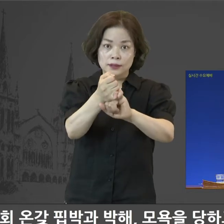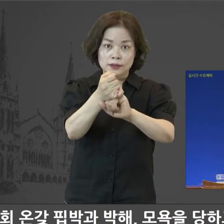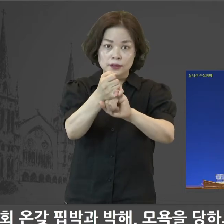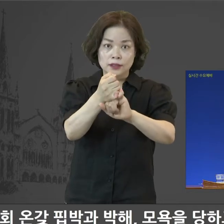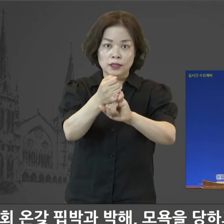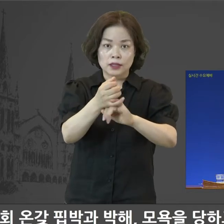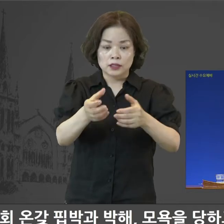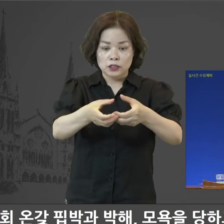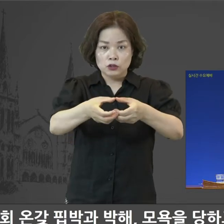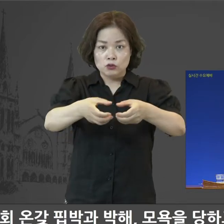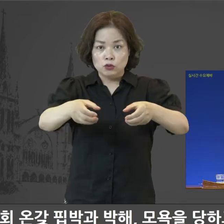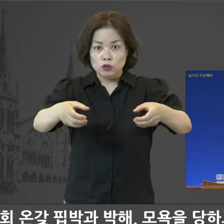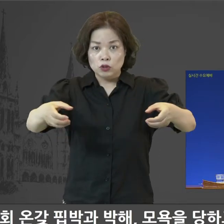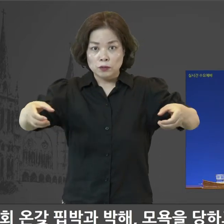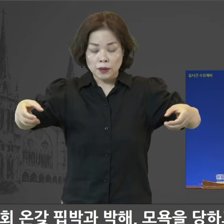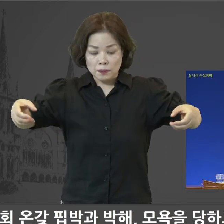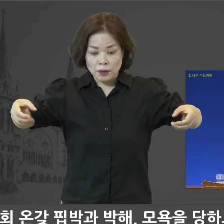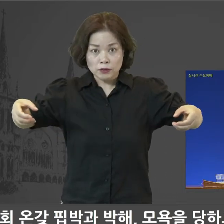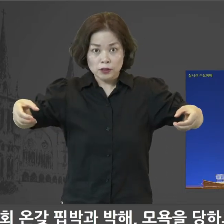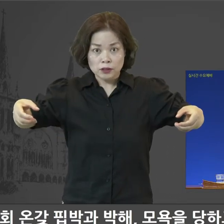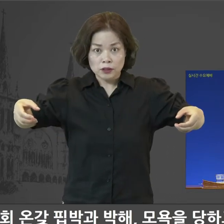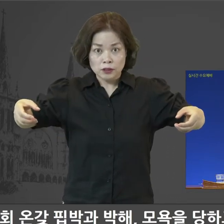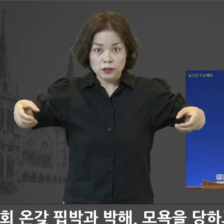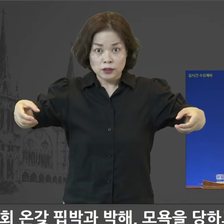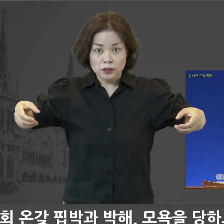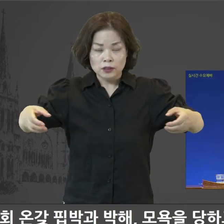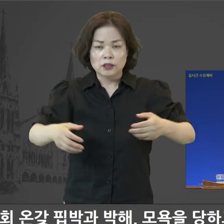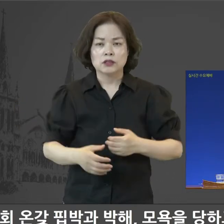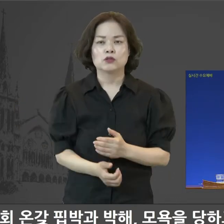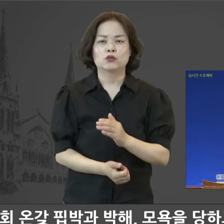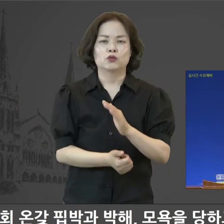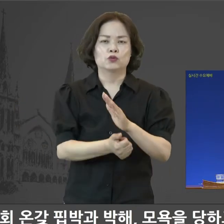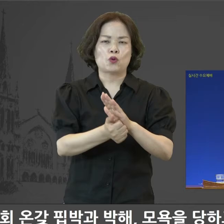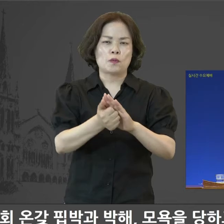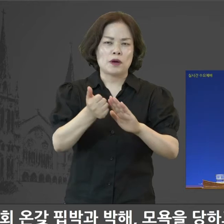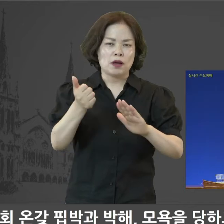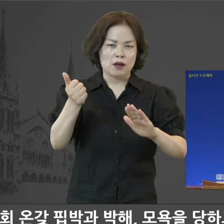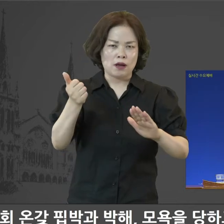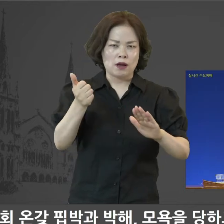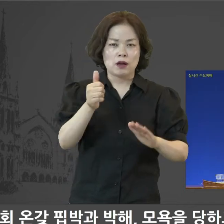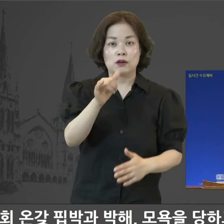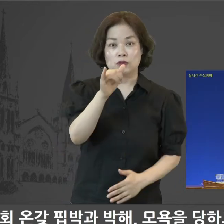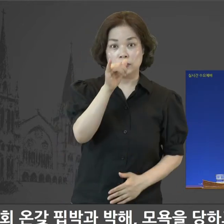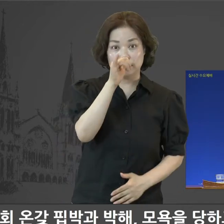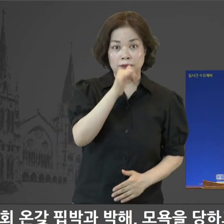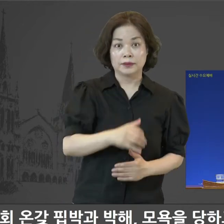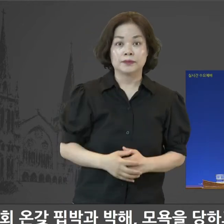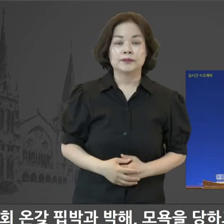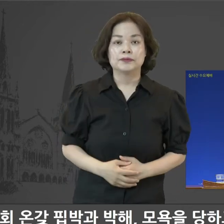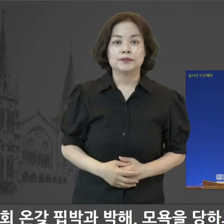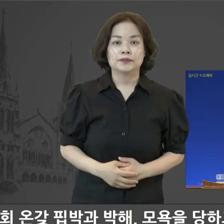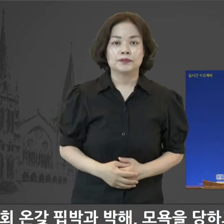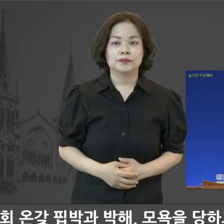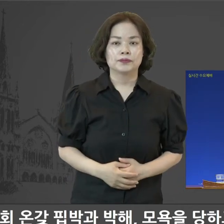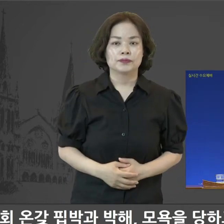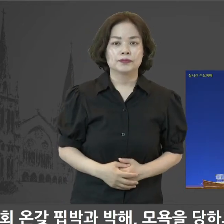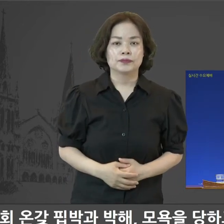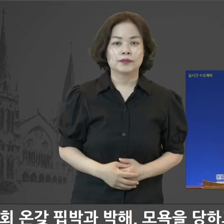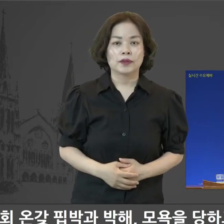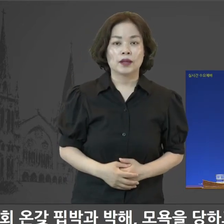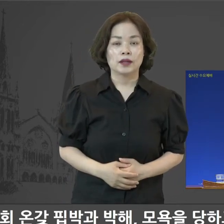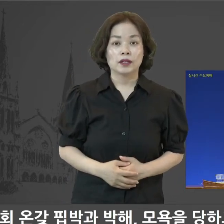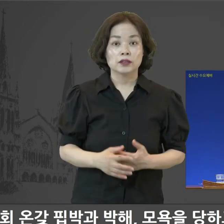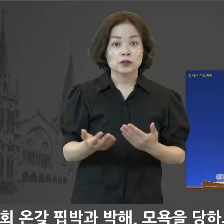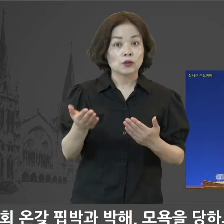이 두루마리가 펼쳐지기를 소망하고 있다, 우리가 생각해 볼 수 있겠죠.